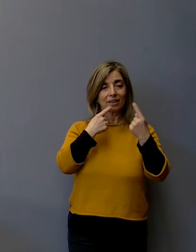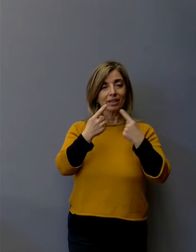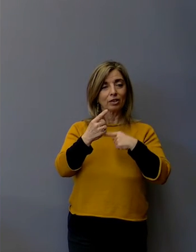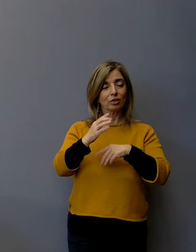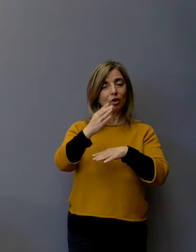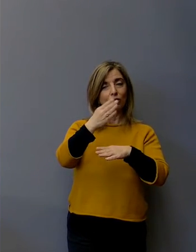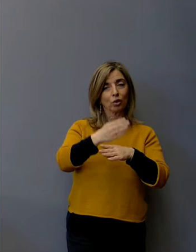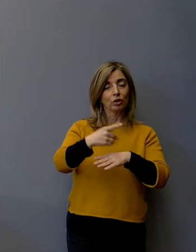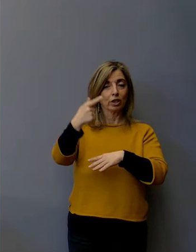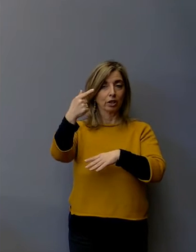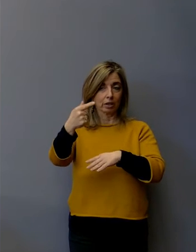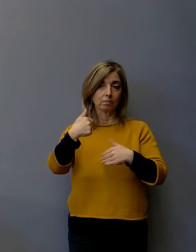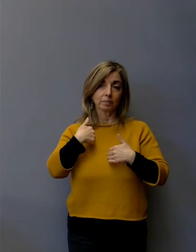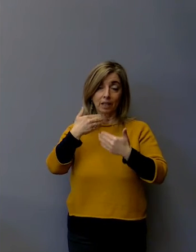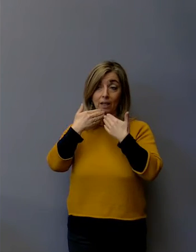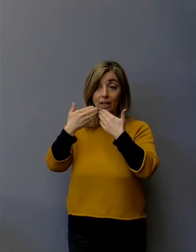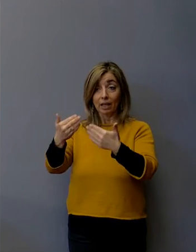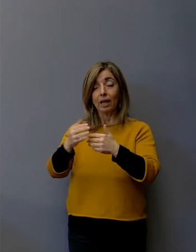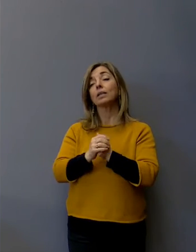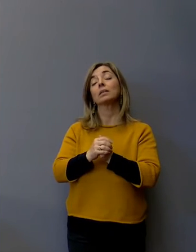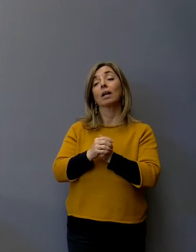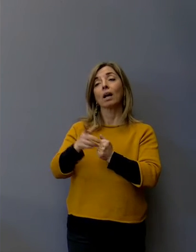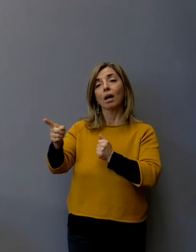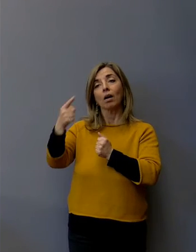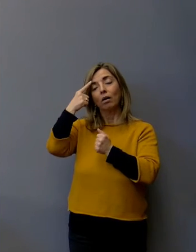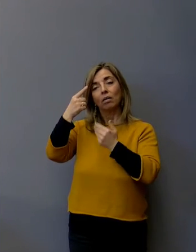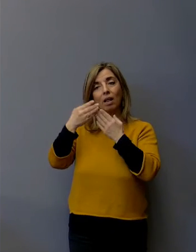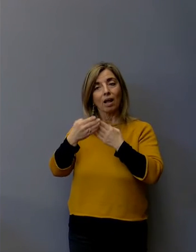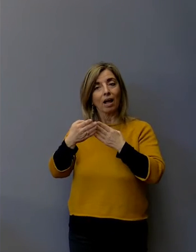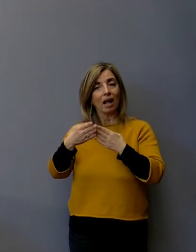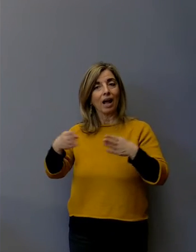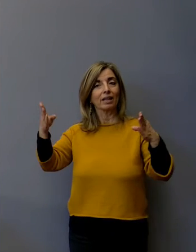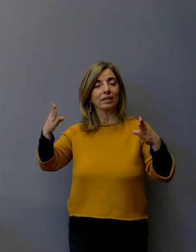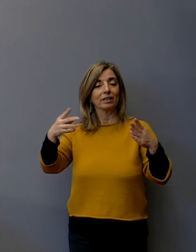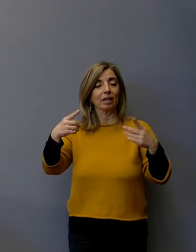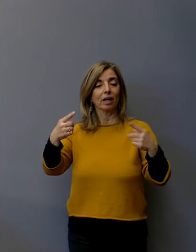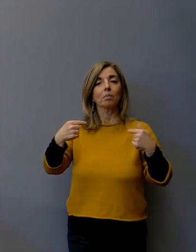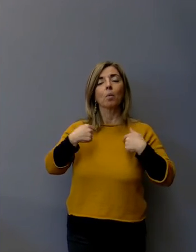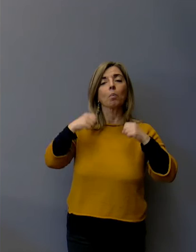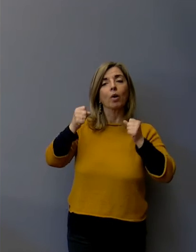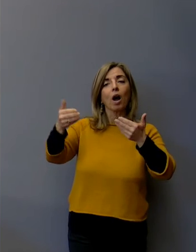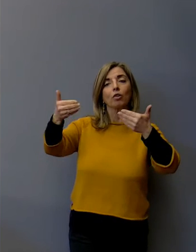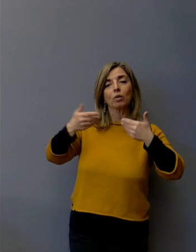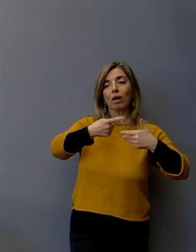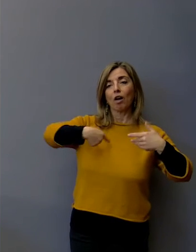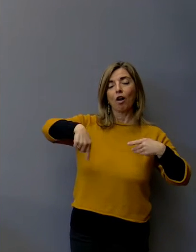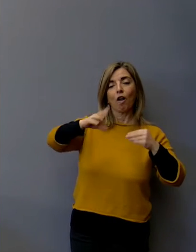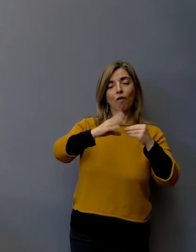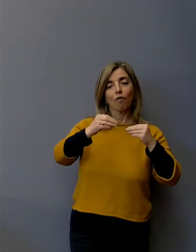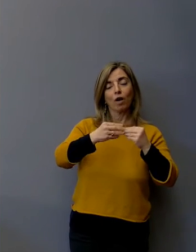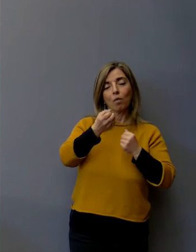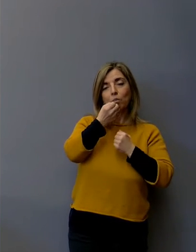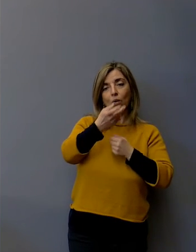ringrazio perché la sua apertura per hitachi quindi a fare una buona politica e'con però